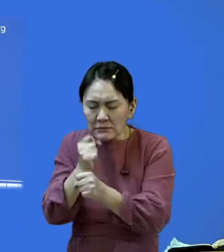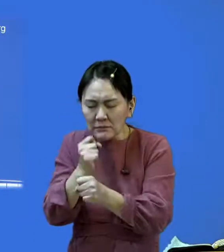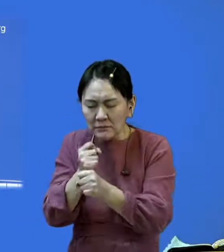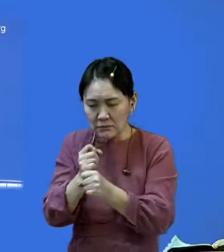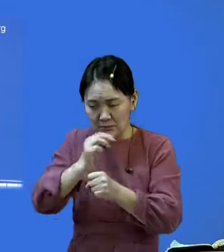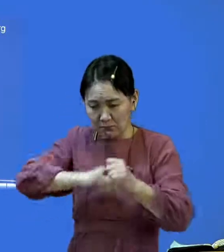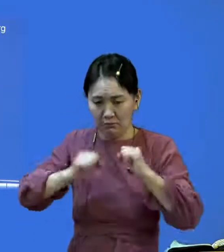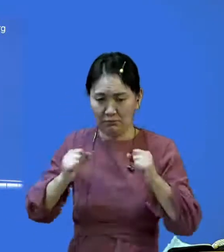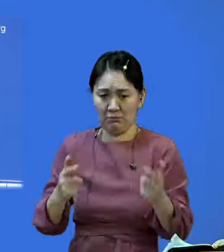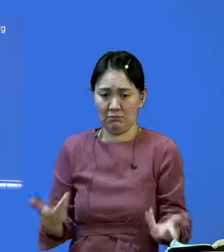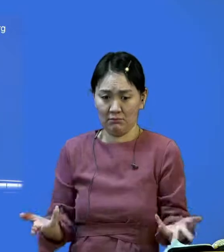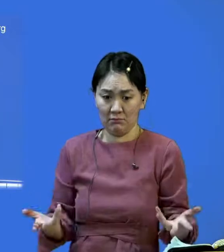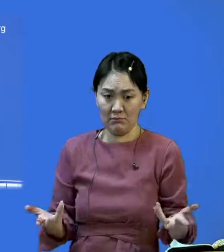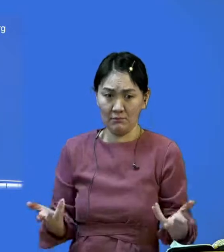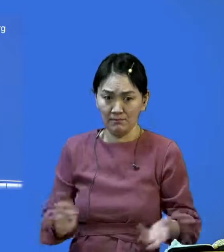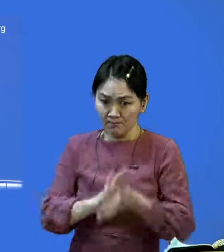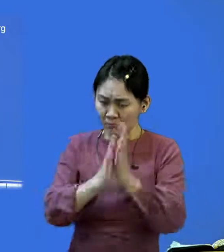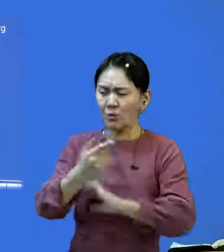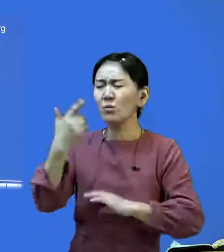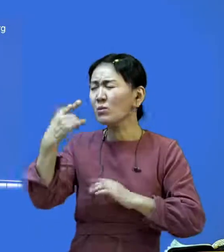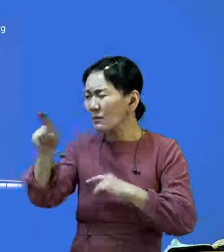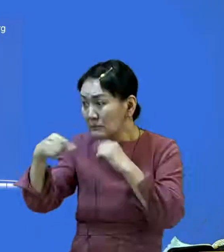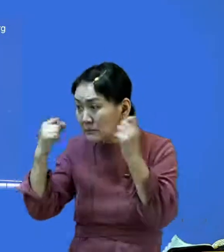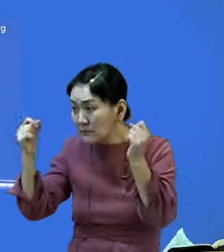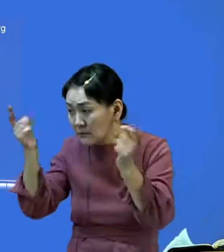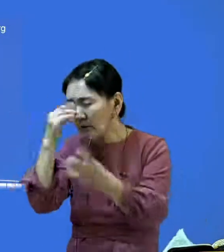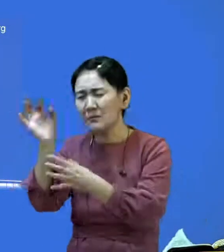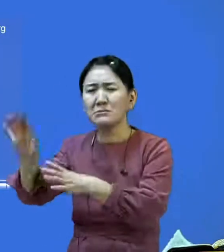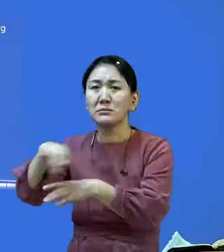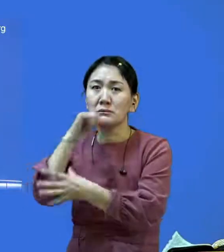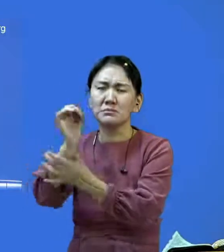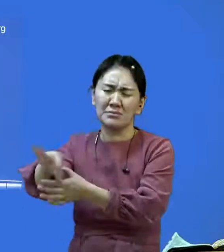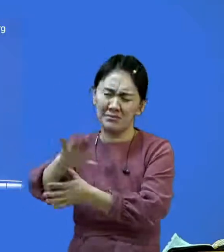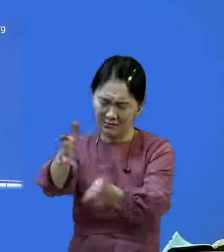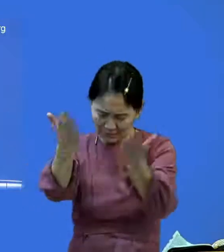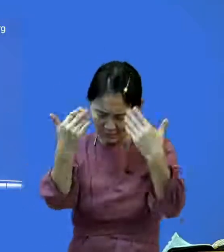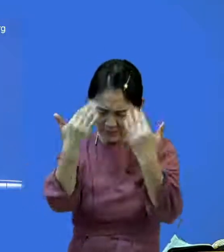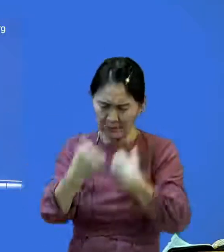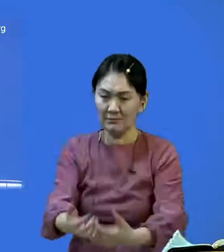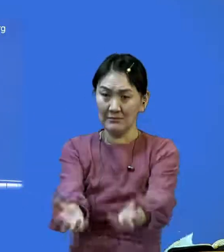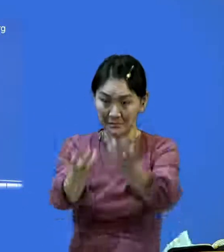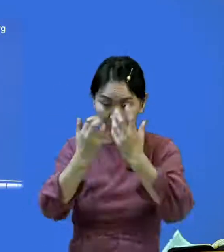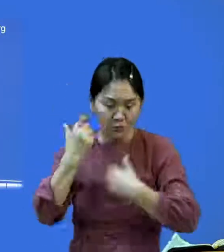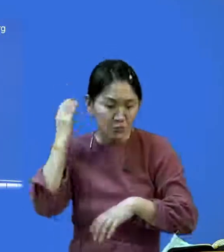вэ? Над дээр ирж сонсоо. Тэгвэл та нар сайныг нь олж идэх болно.